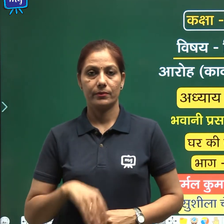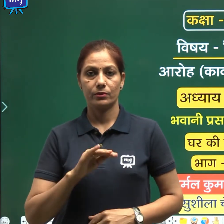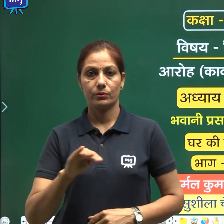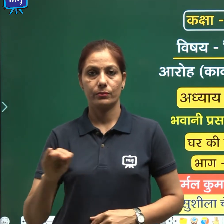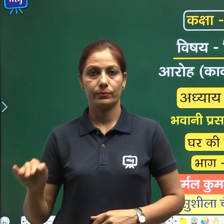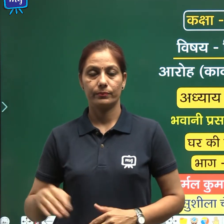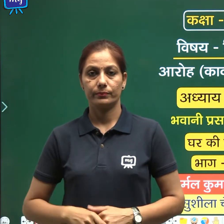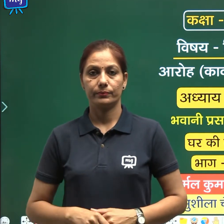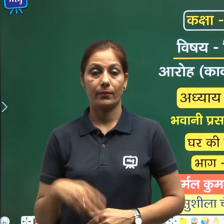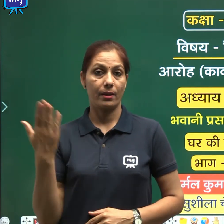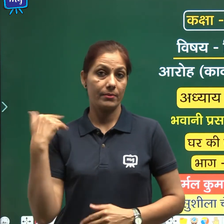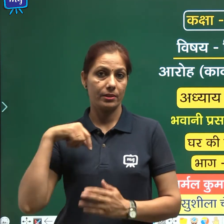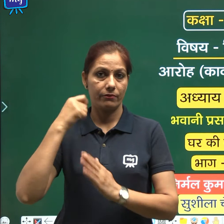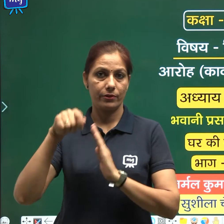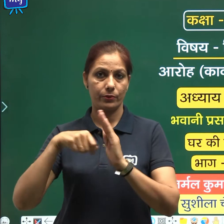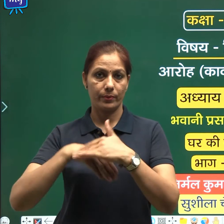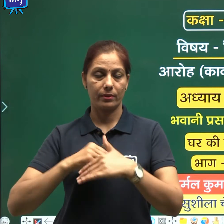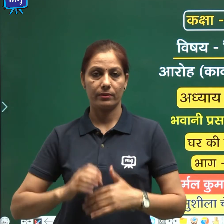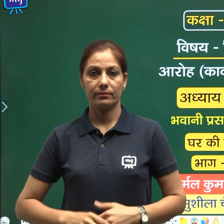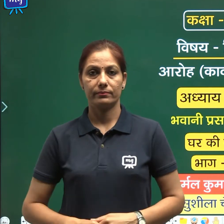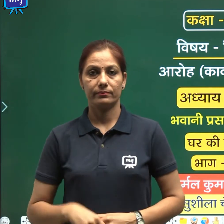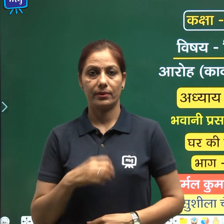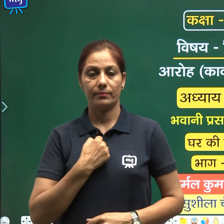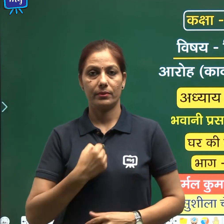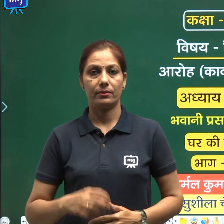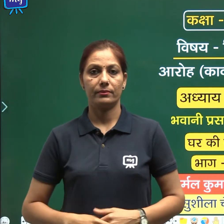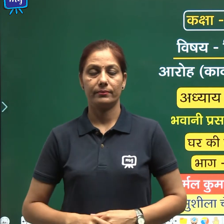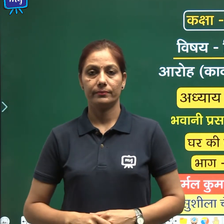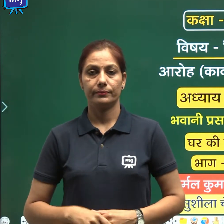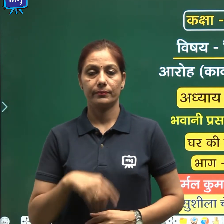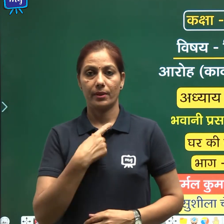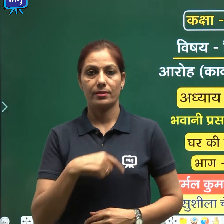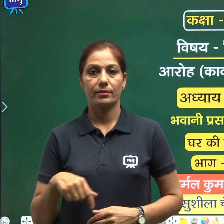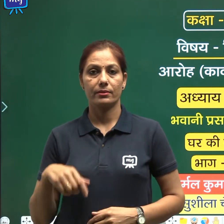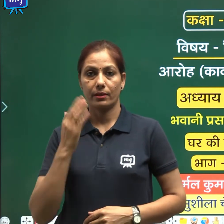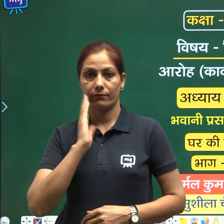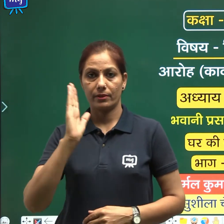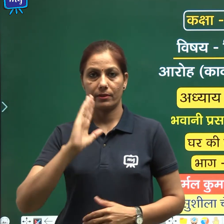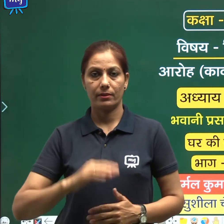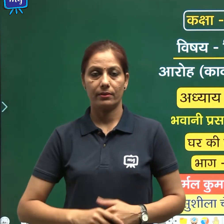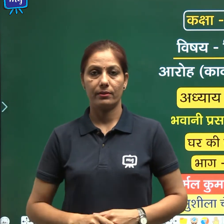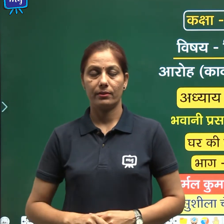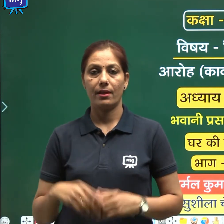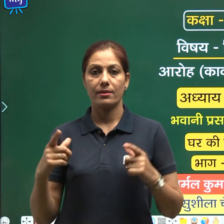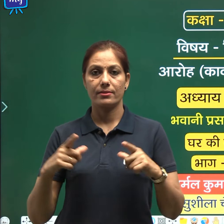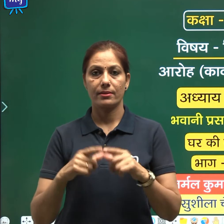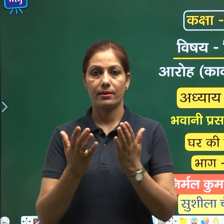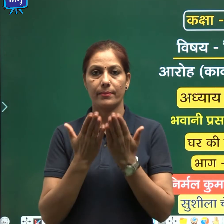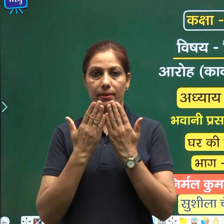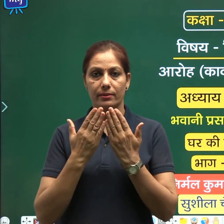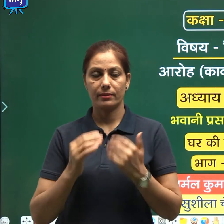बच्चों, पिछले वीडियो में हमने इस कविता का सार पढ़ा